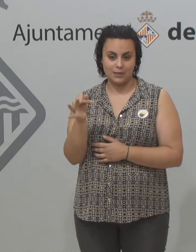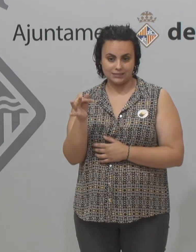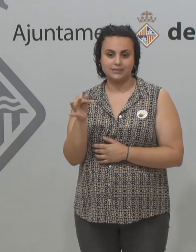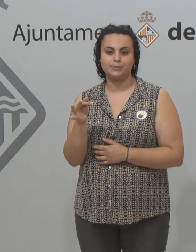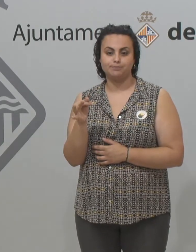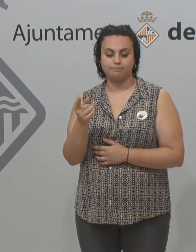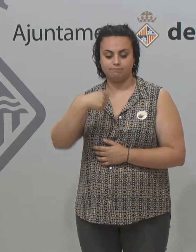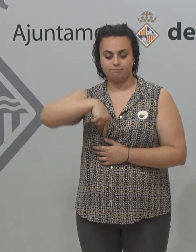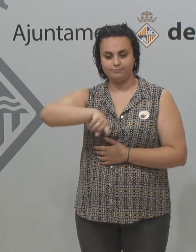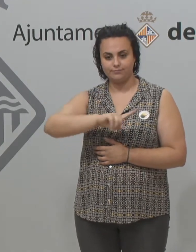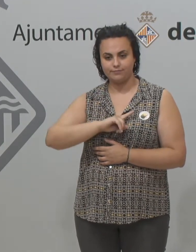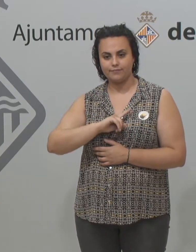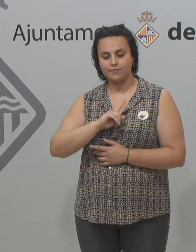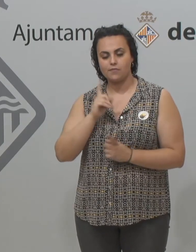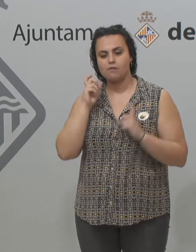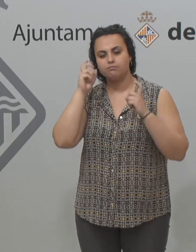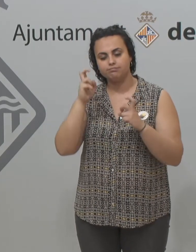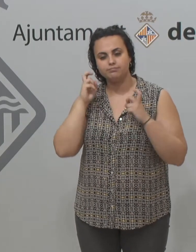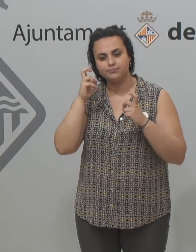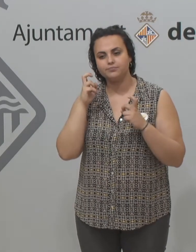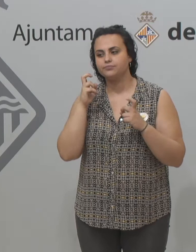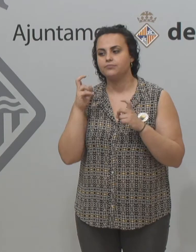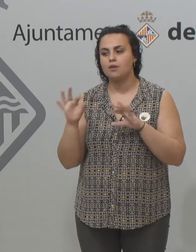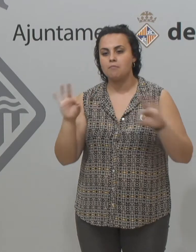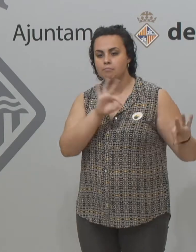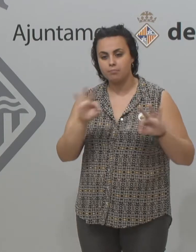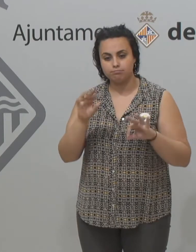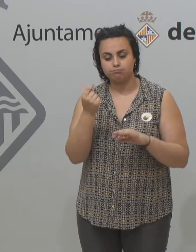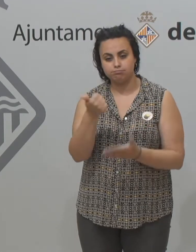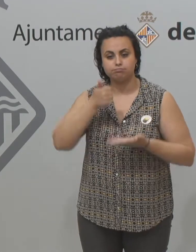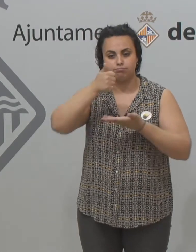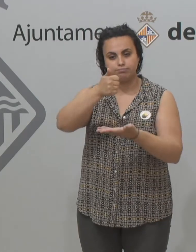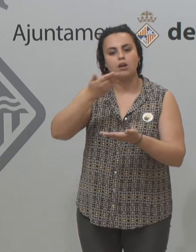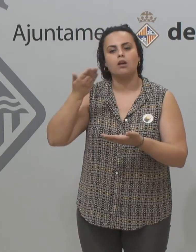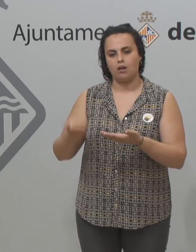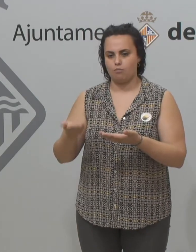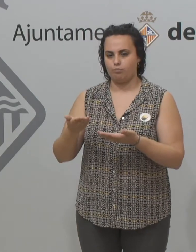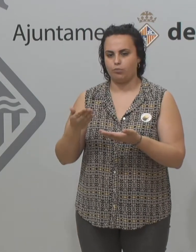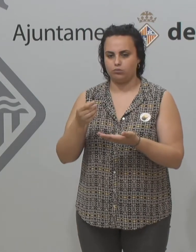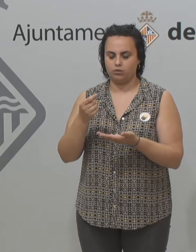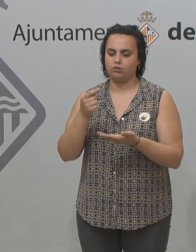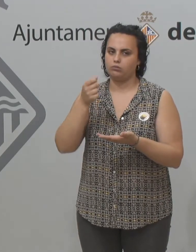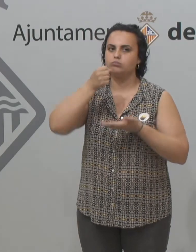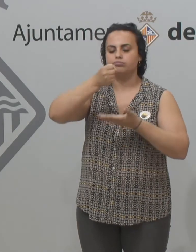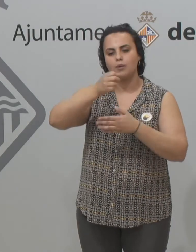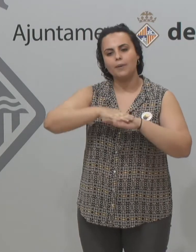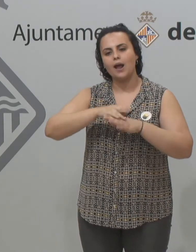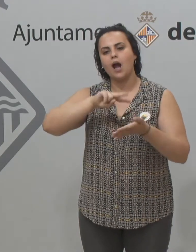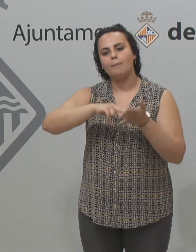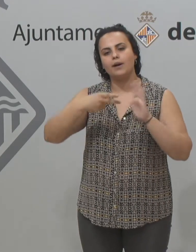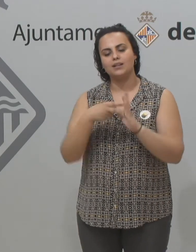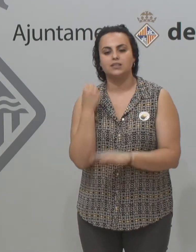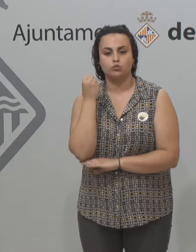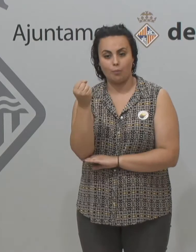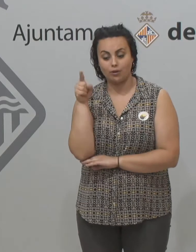estudiarem posar en marxa una inversió important econòmica per aparells de suport. Quan parlem d'aparells